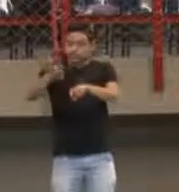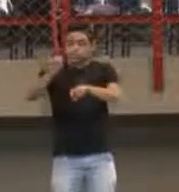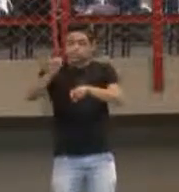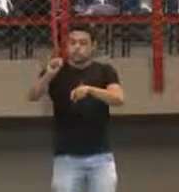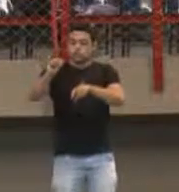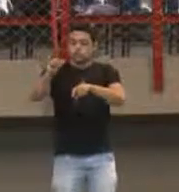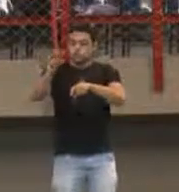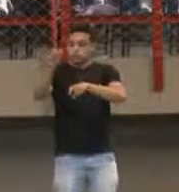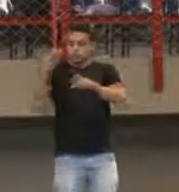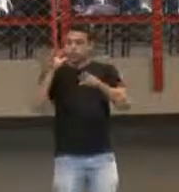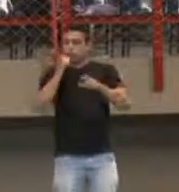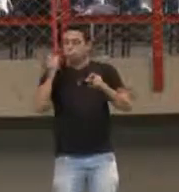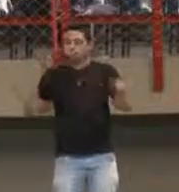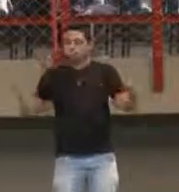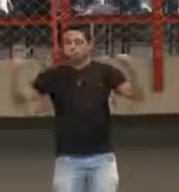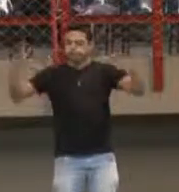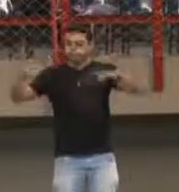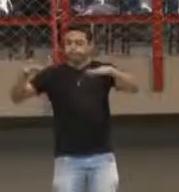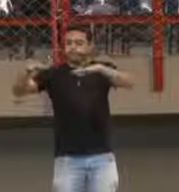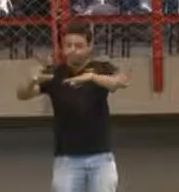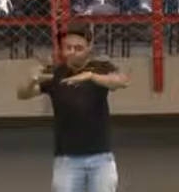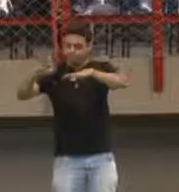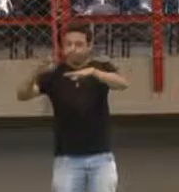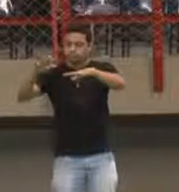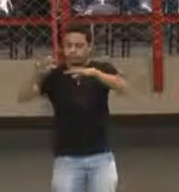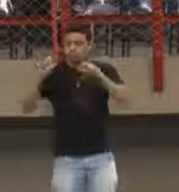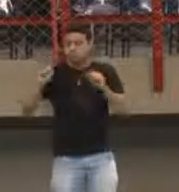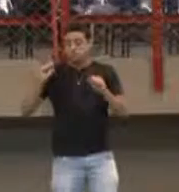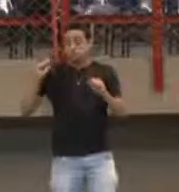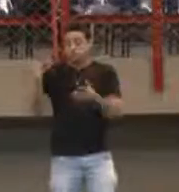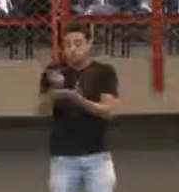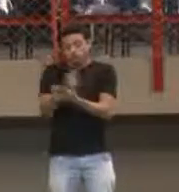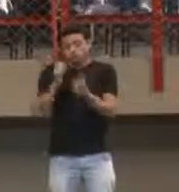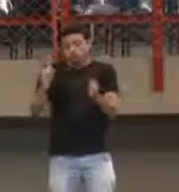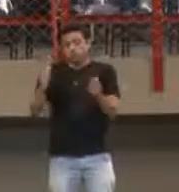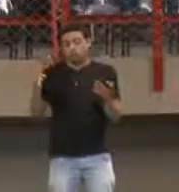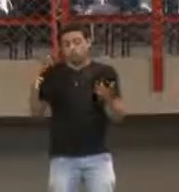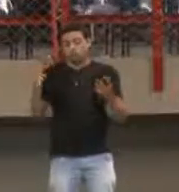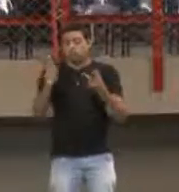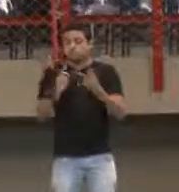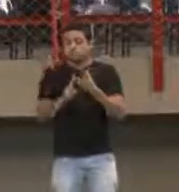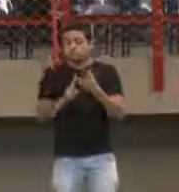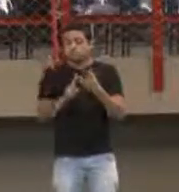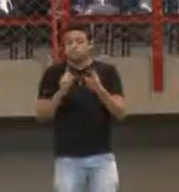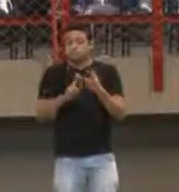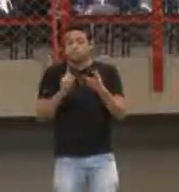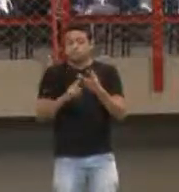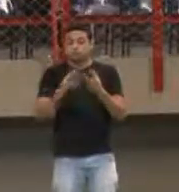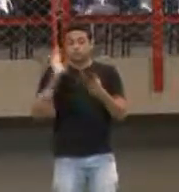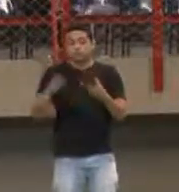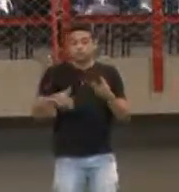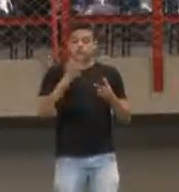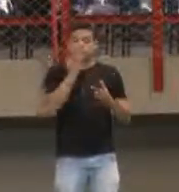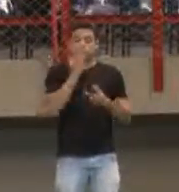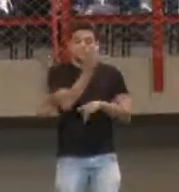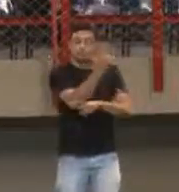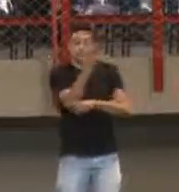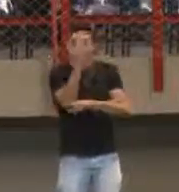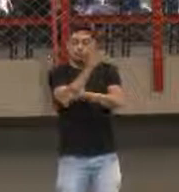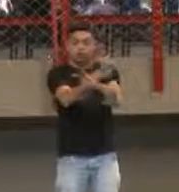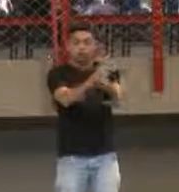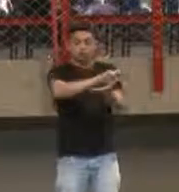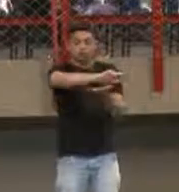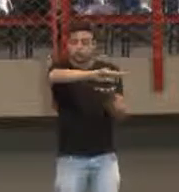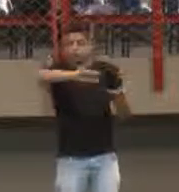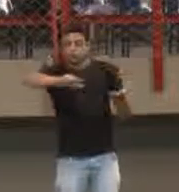soja. Beleza. Pode vir a acontecer. diminuição da biodiversidade local